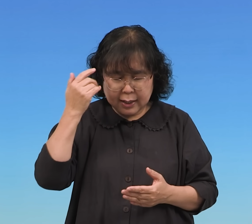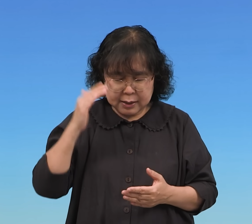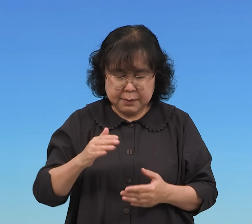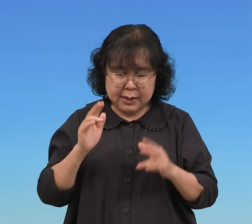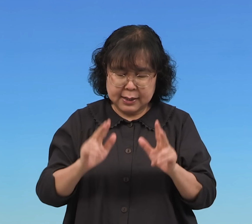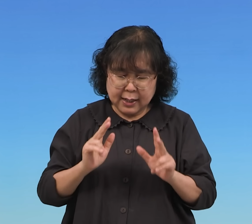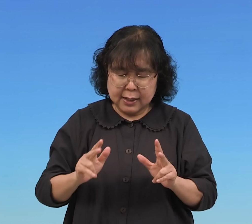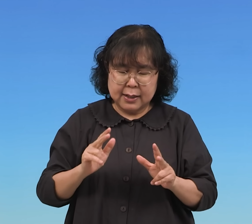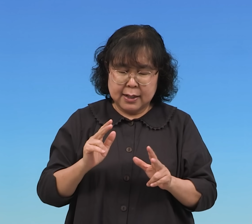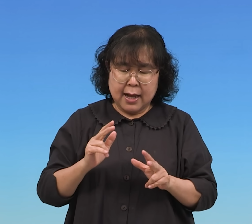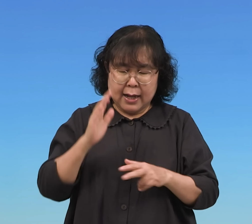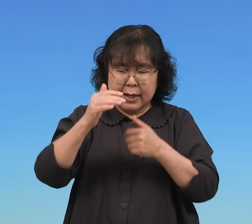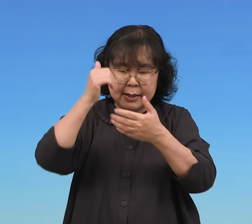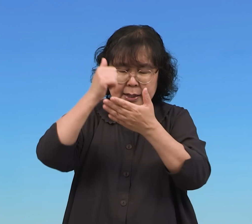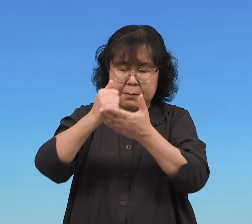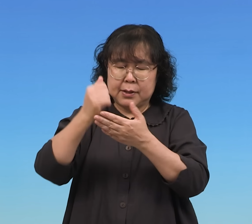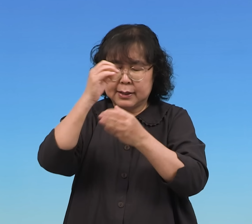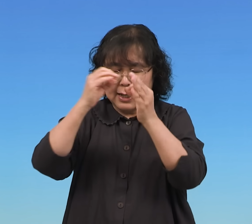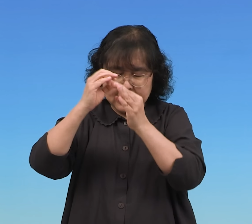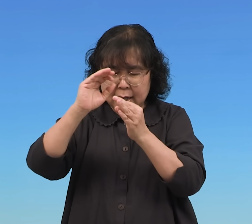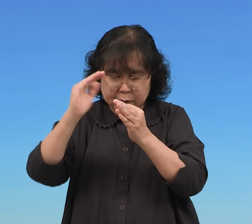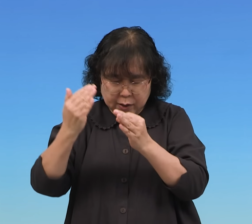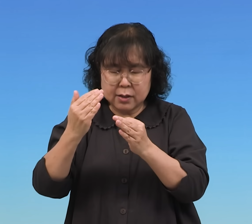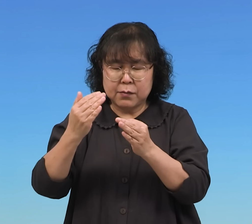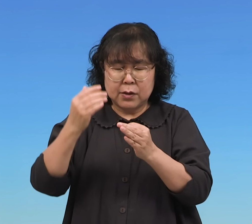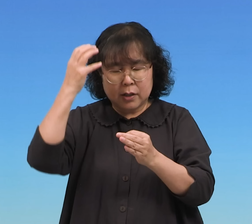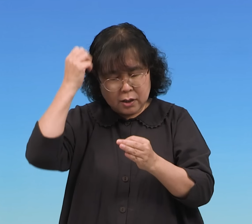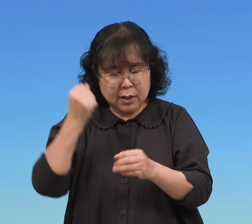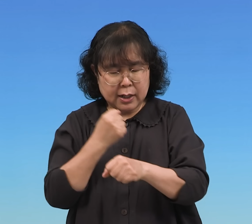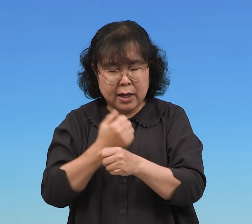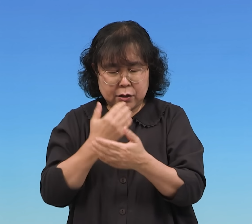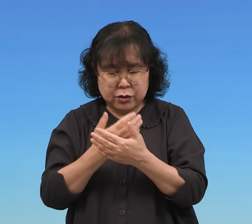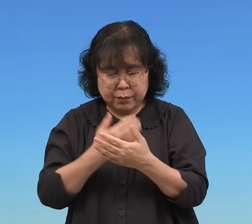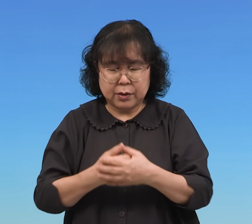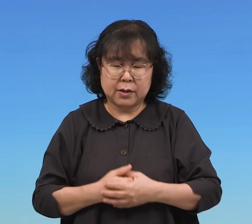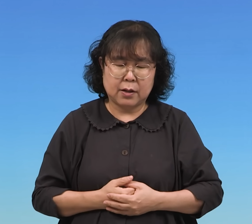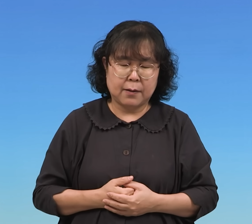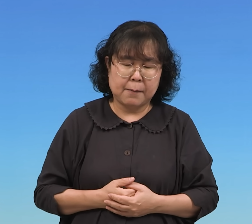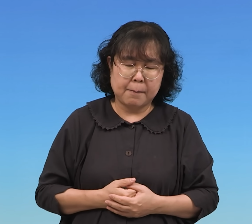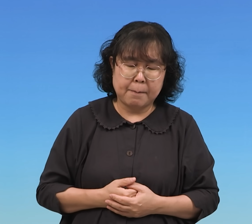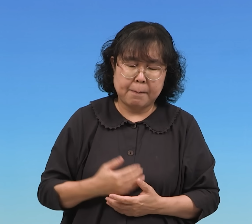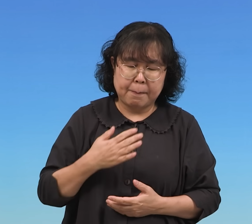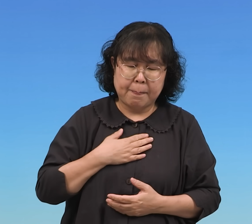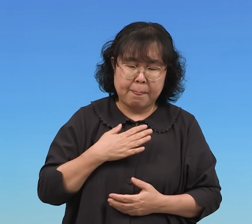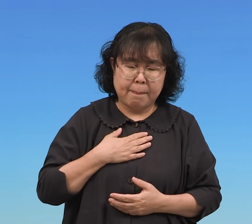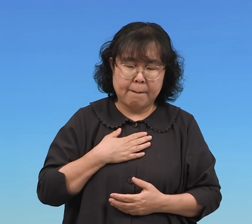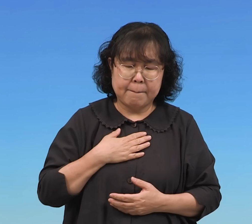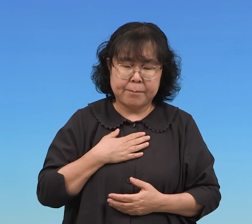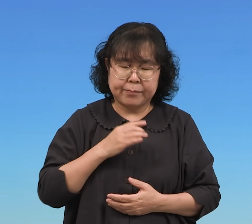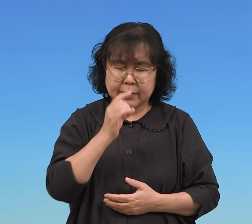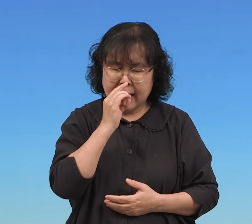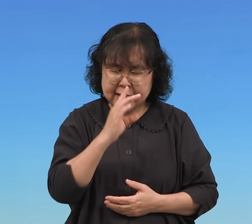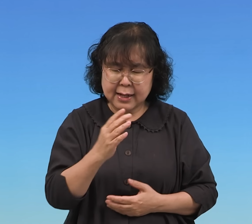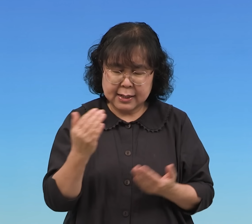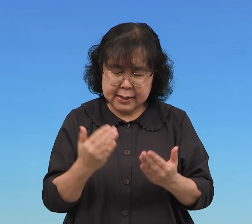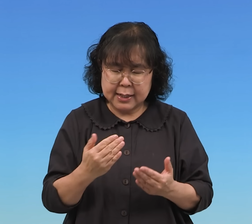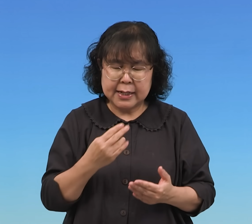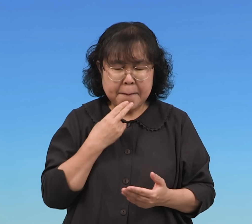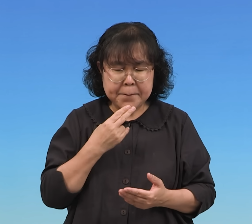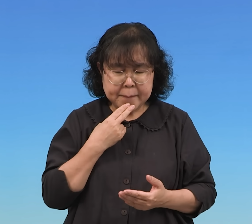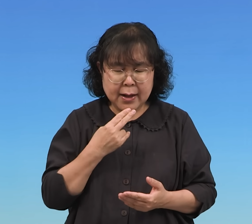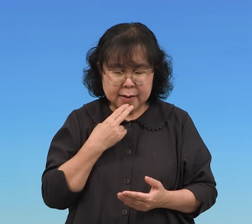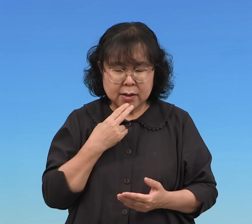들어갈수록 세월이 오르시고 아버지, 그것은 세상이라는 걸 깨닫게 됩니다. 아버지, 내 사전에 불가능한 없다가 너무